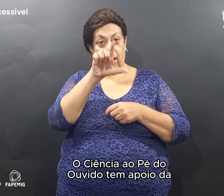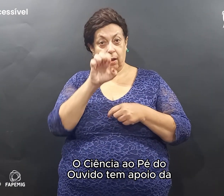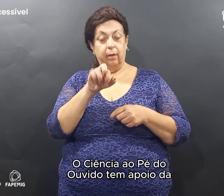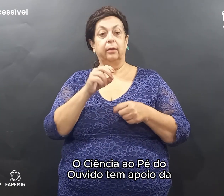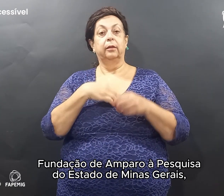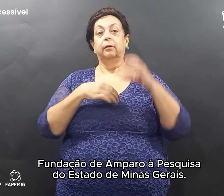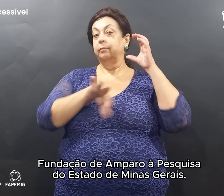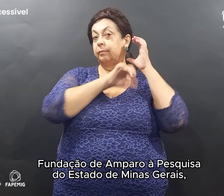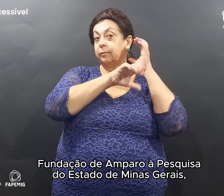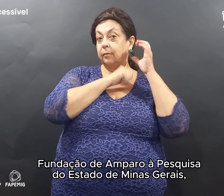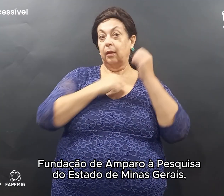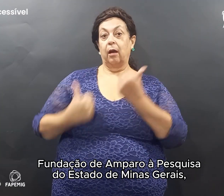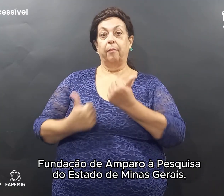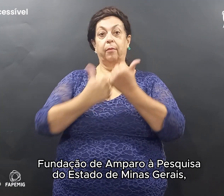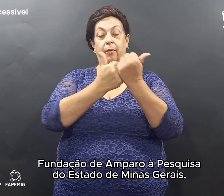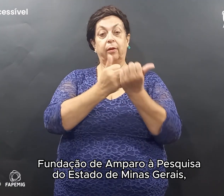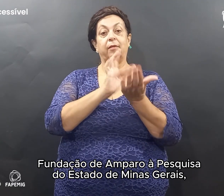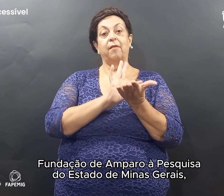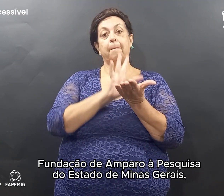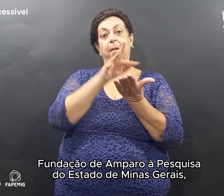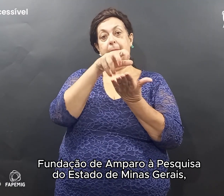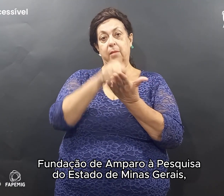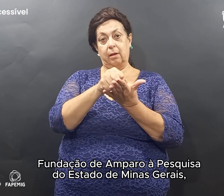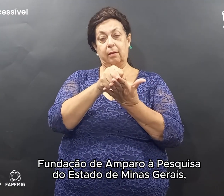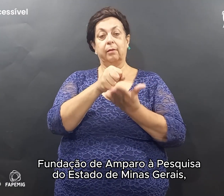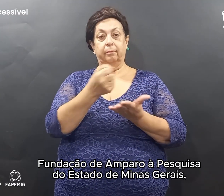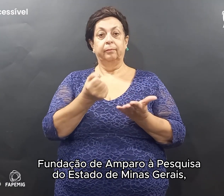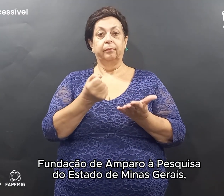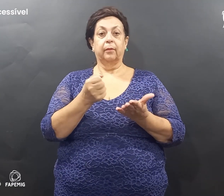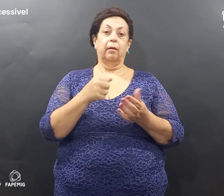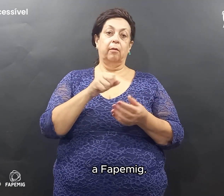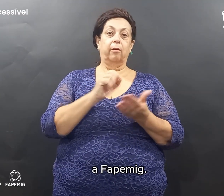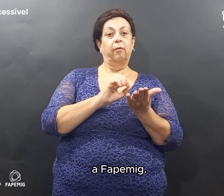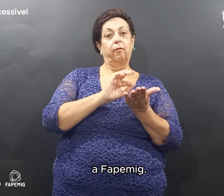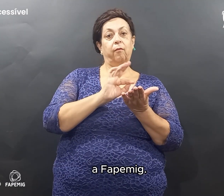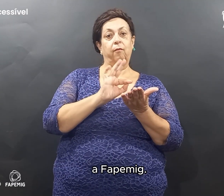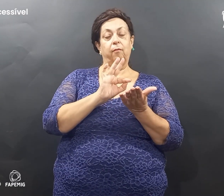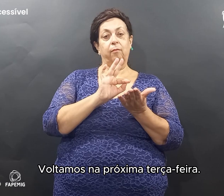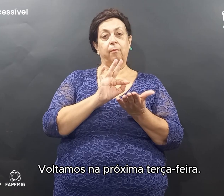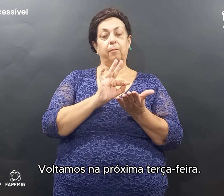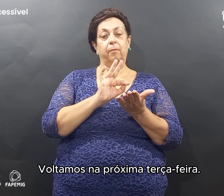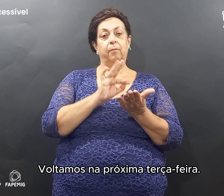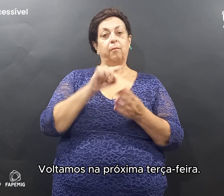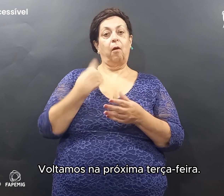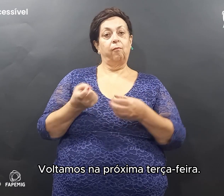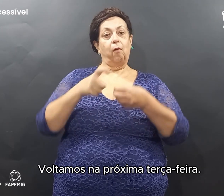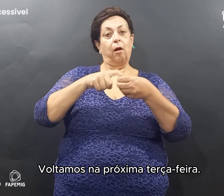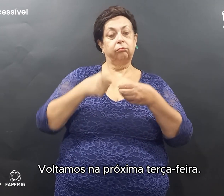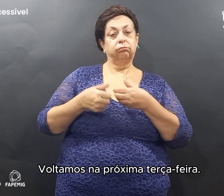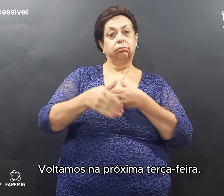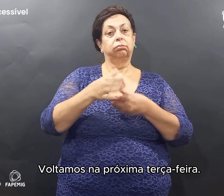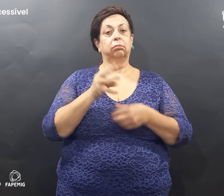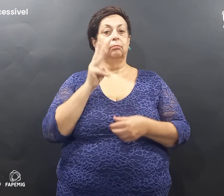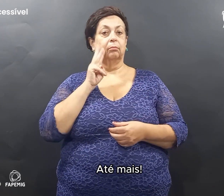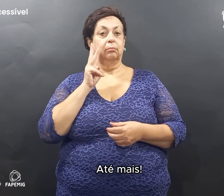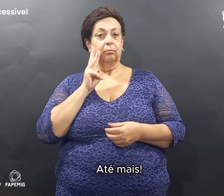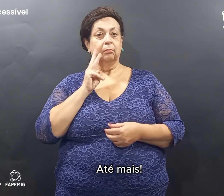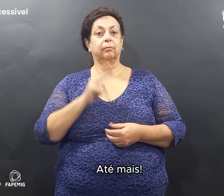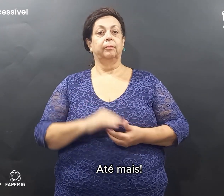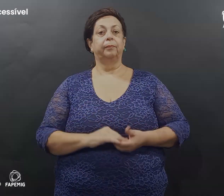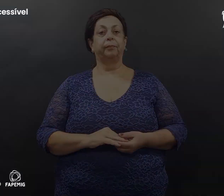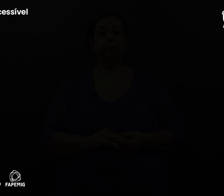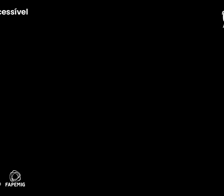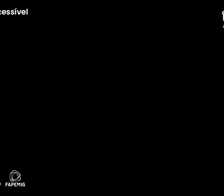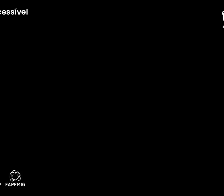Ouvido tem apoio da Fundação de Amparo à Pesquisa do Estado de Minas Gerais, a FAPEMIG. Voltamos na próxima terça-feira. Até